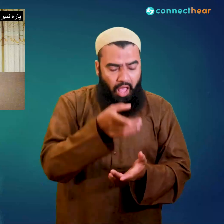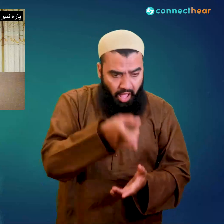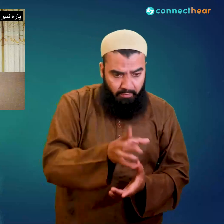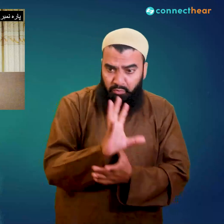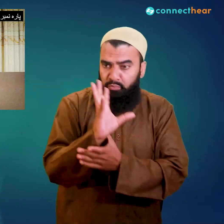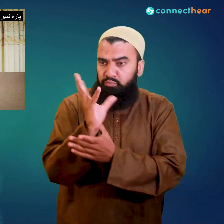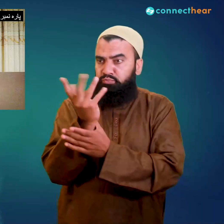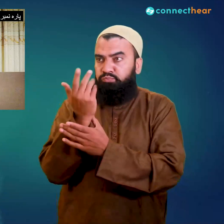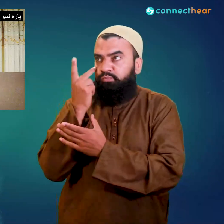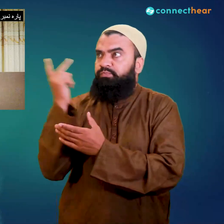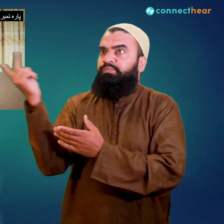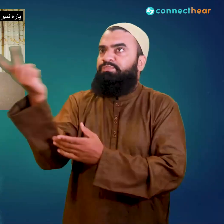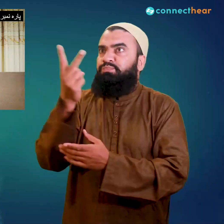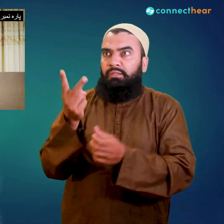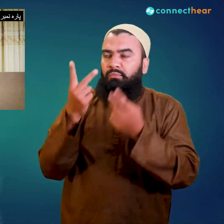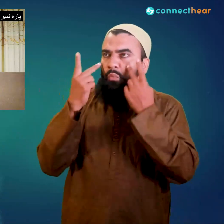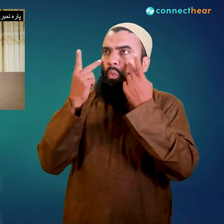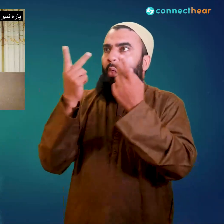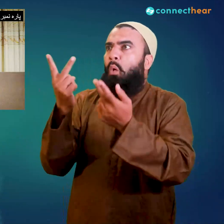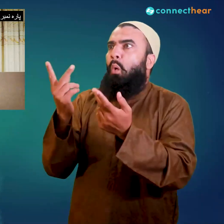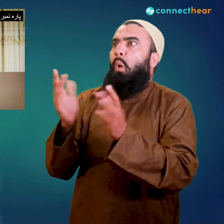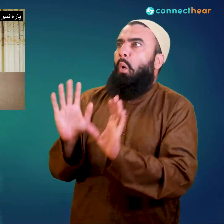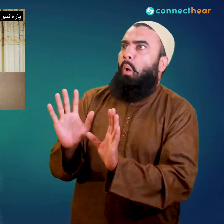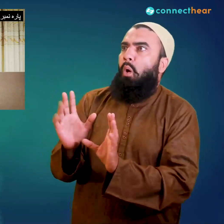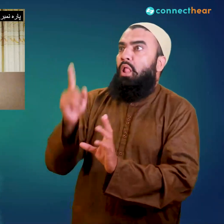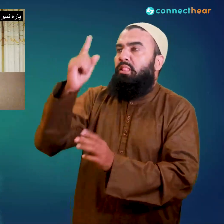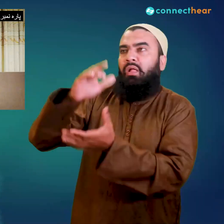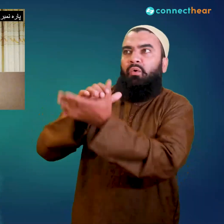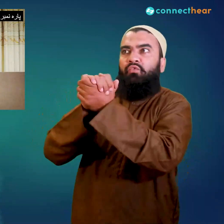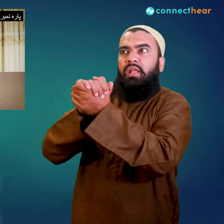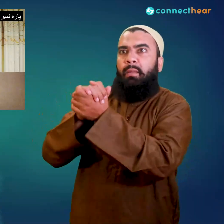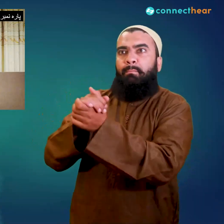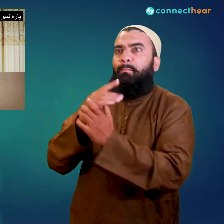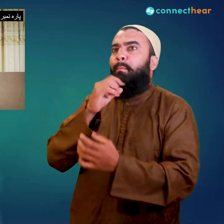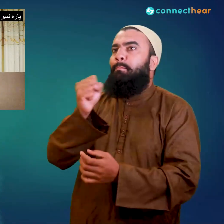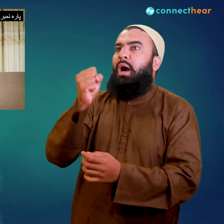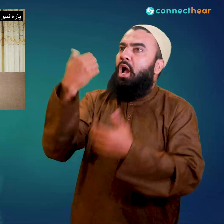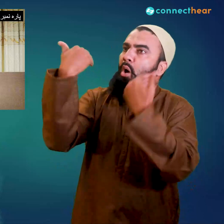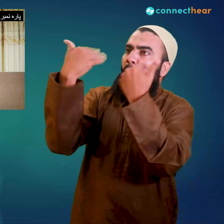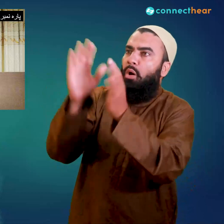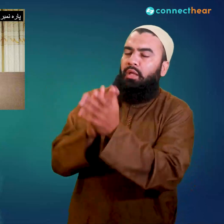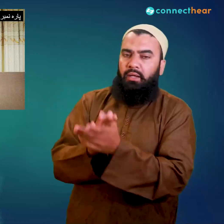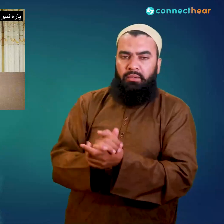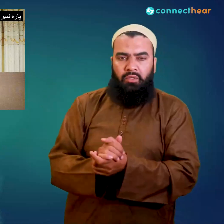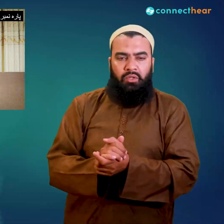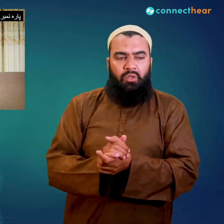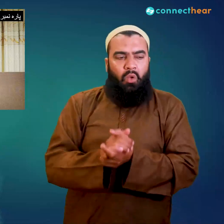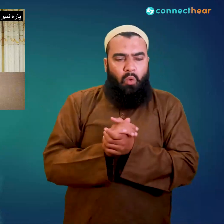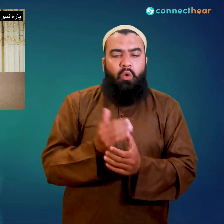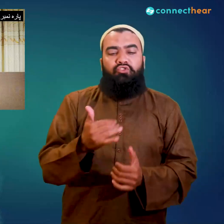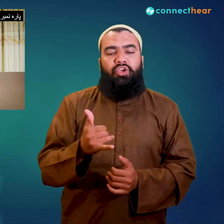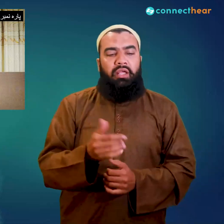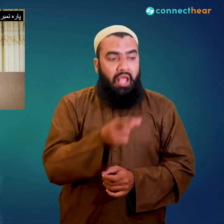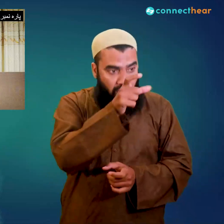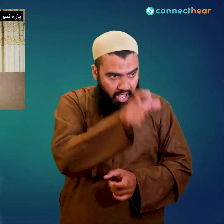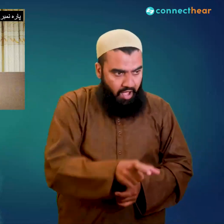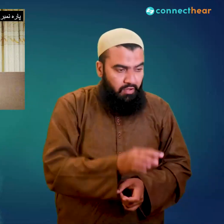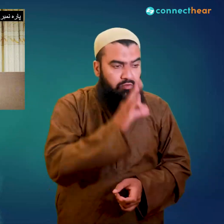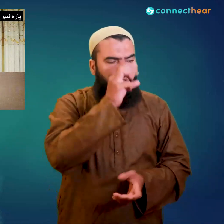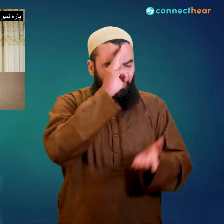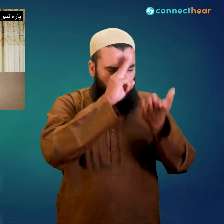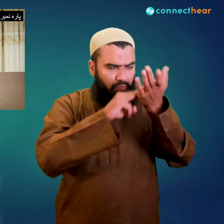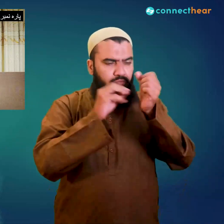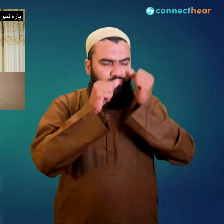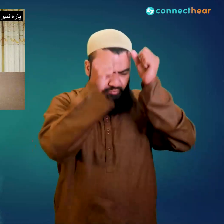کو دکھا دیں یا آپ کو وفات دے دیں، تو آپ کا ذمہ صرف احکامات کو، پیغام کو پہنچانا